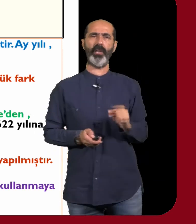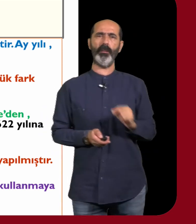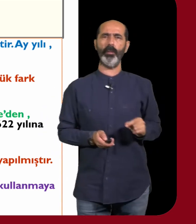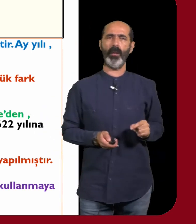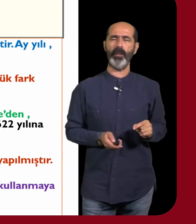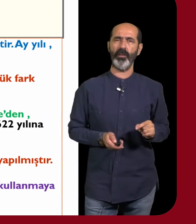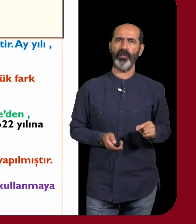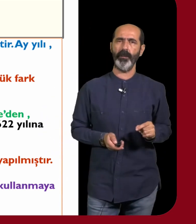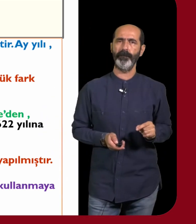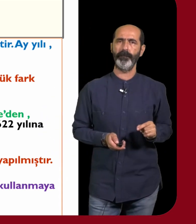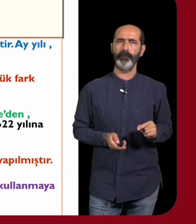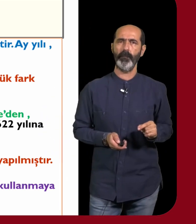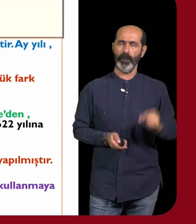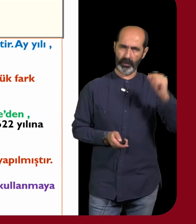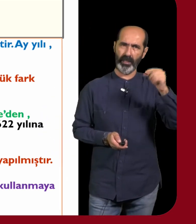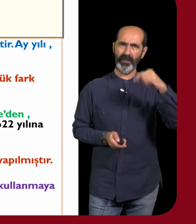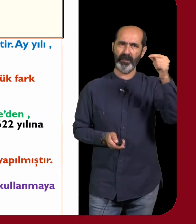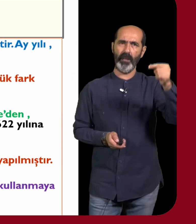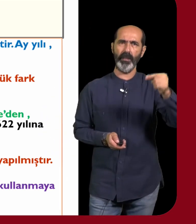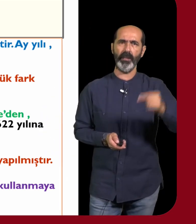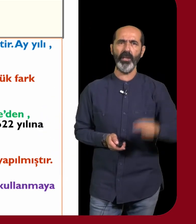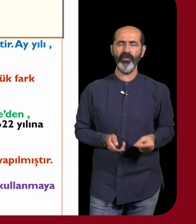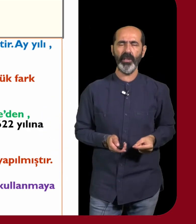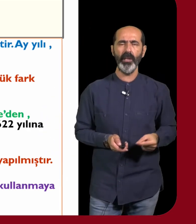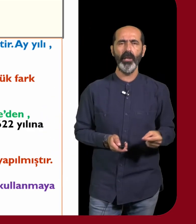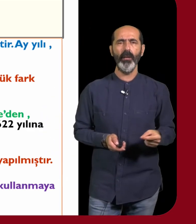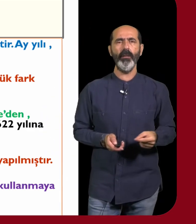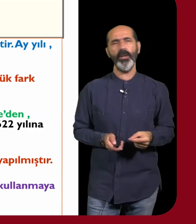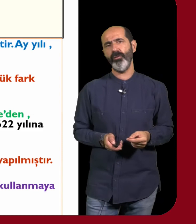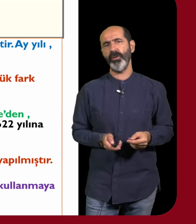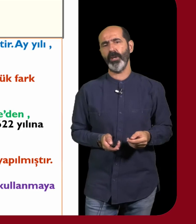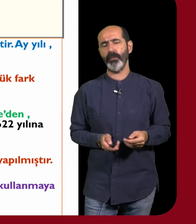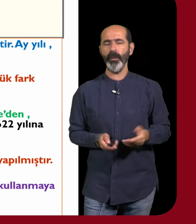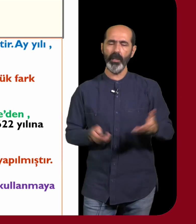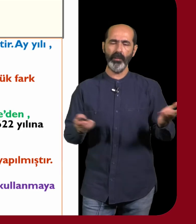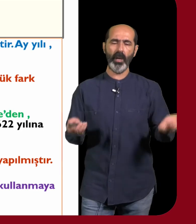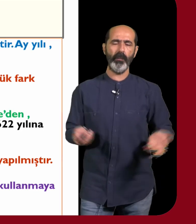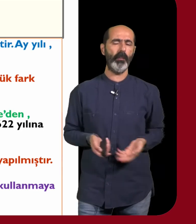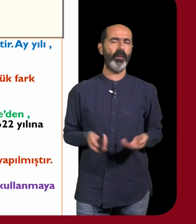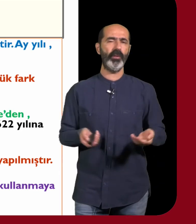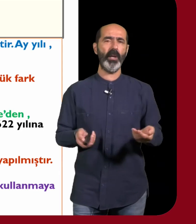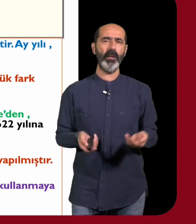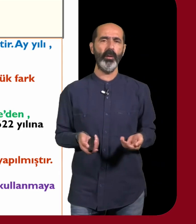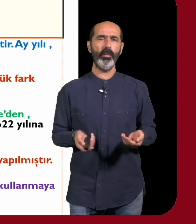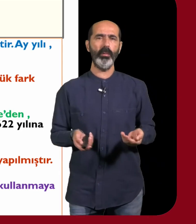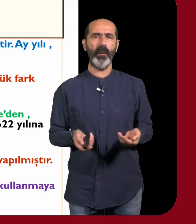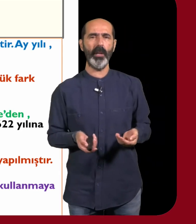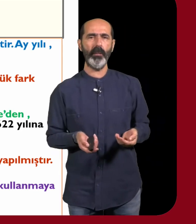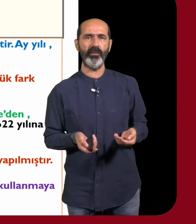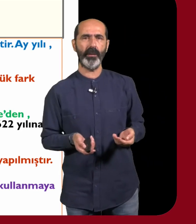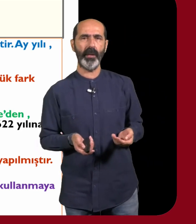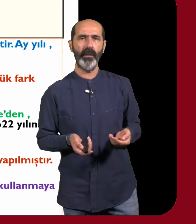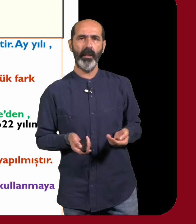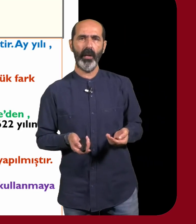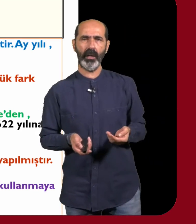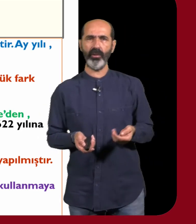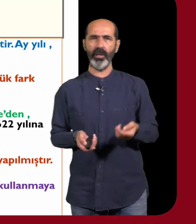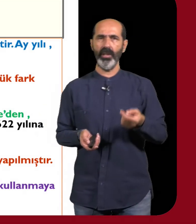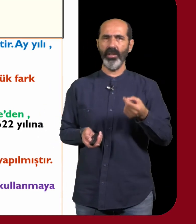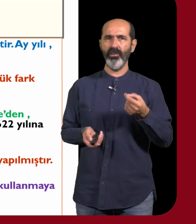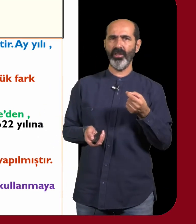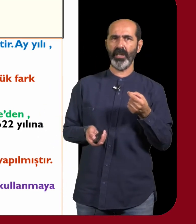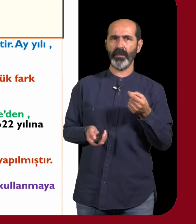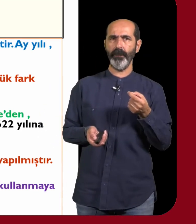itibaren hicri takvimi kullanmaya başladı Türkler İslamiyet'e geçti ve Hicri takvimine yapmaya başladılar kullanmaya başladı